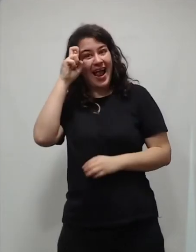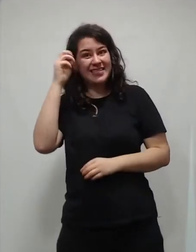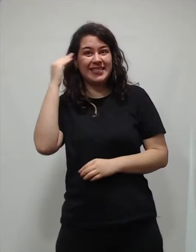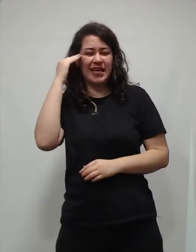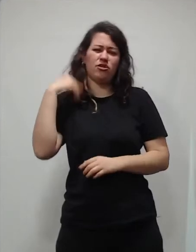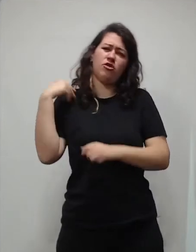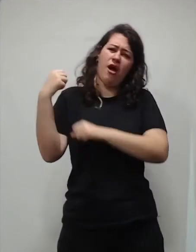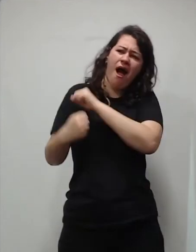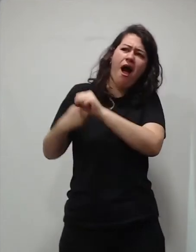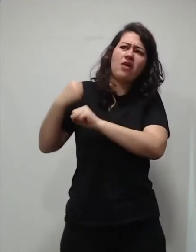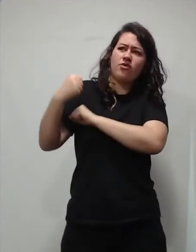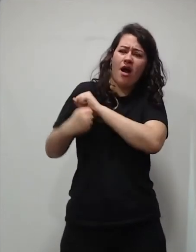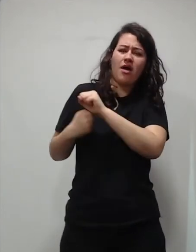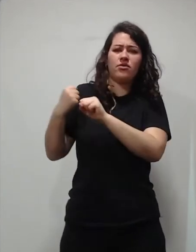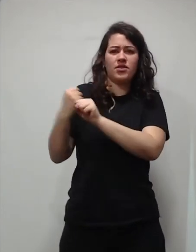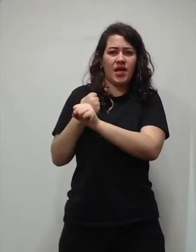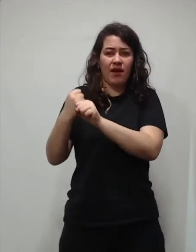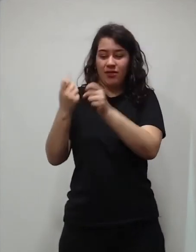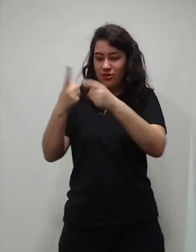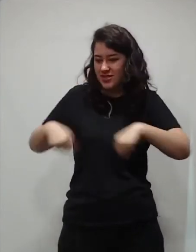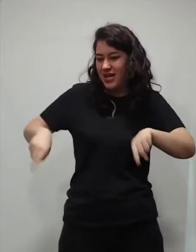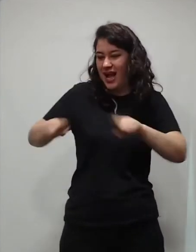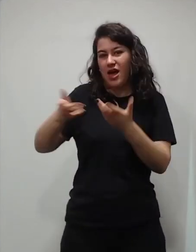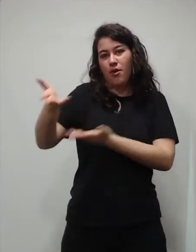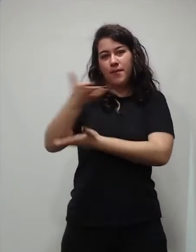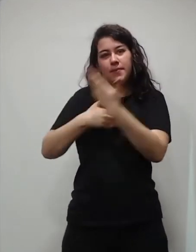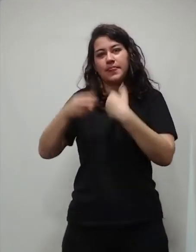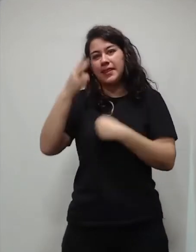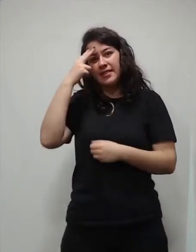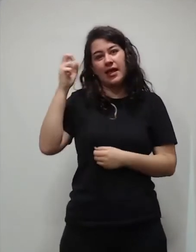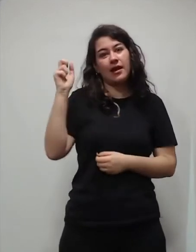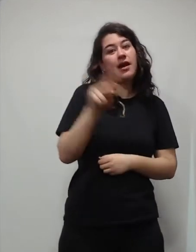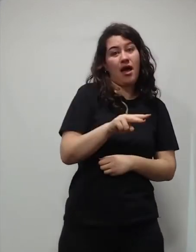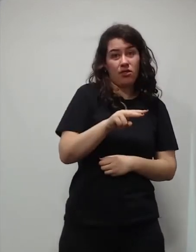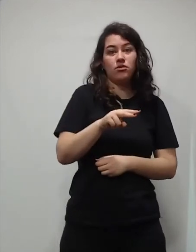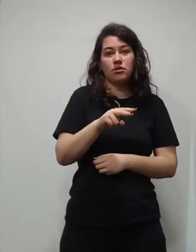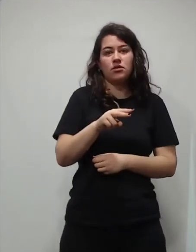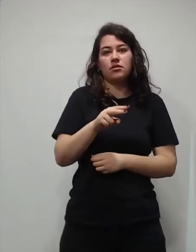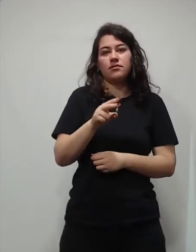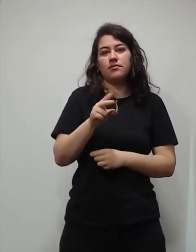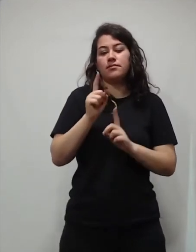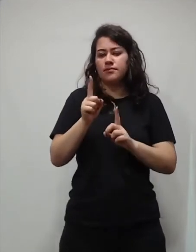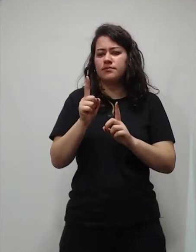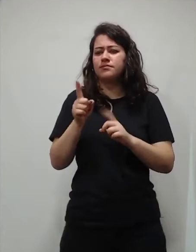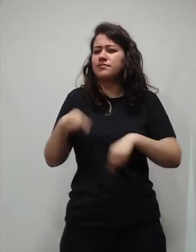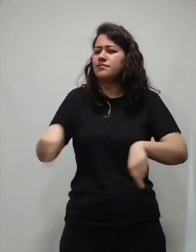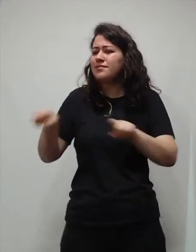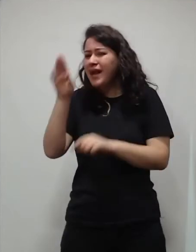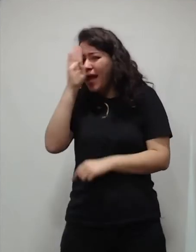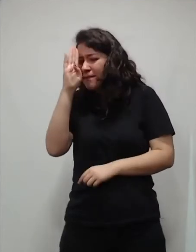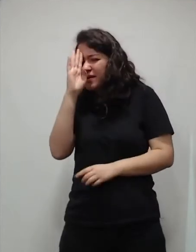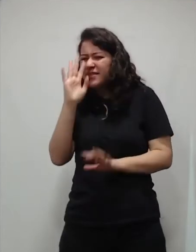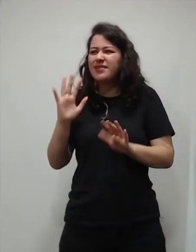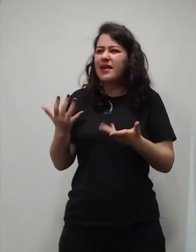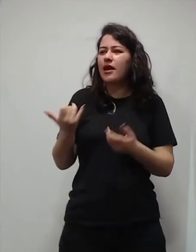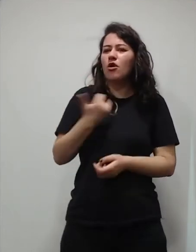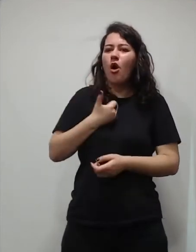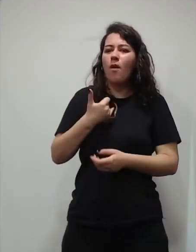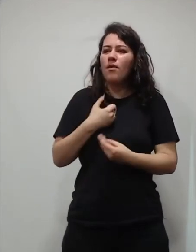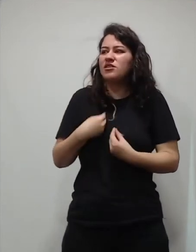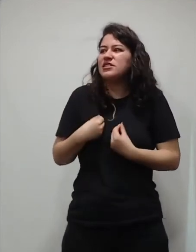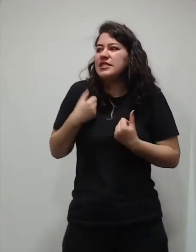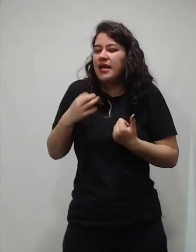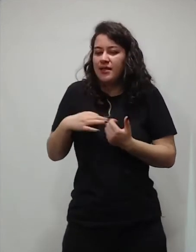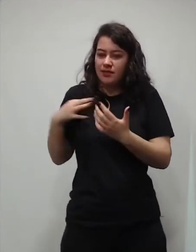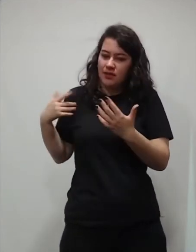tiempo, compañeros de sala, internados, internadas todavía allí, ¿qué aprendieron y cómo